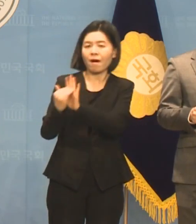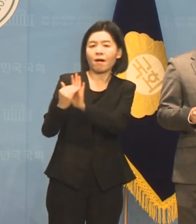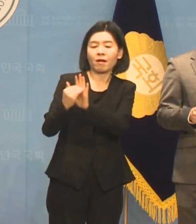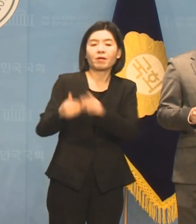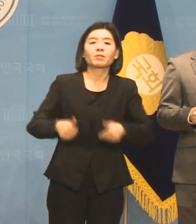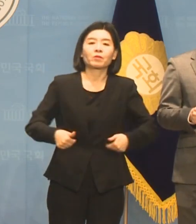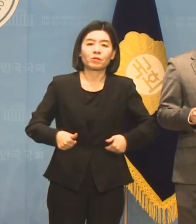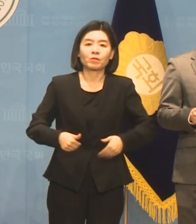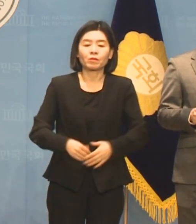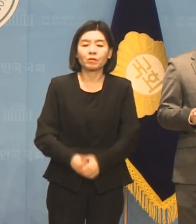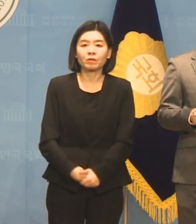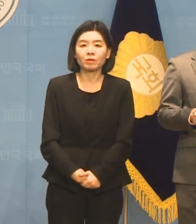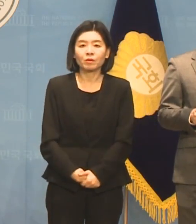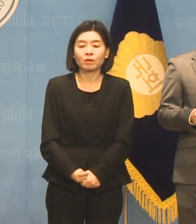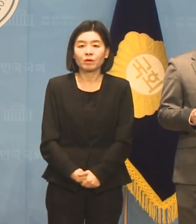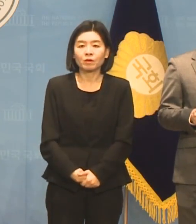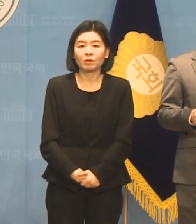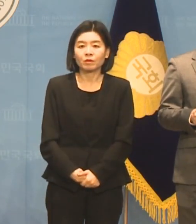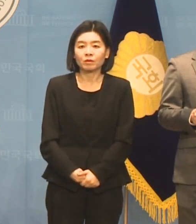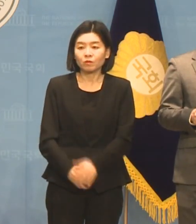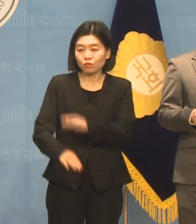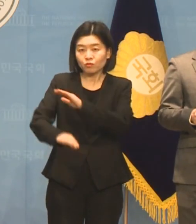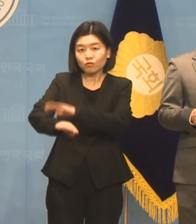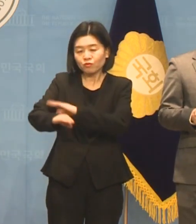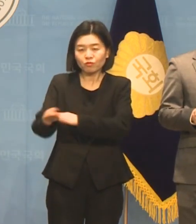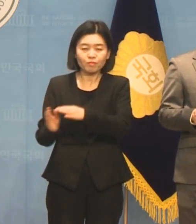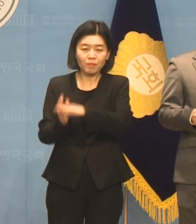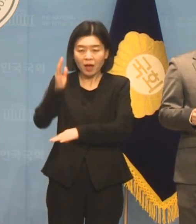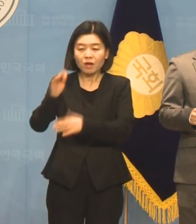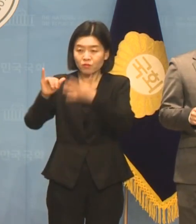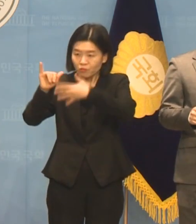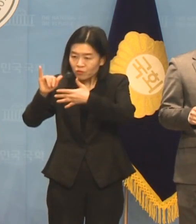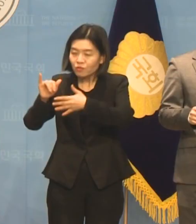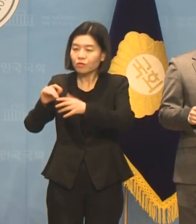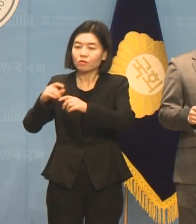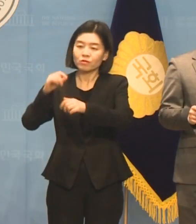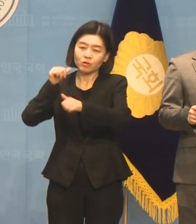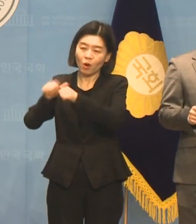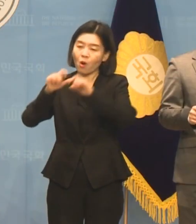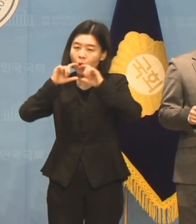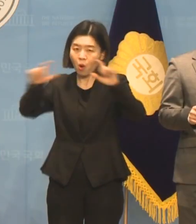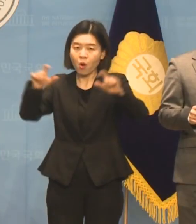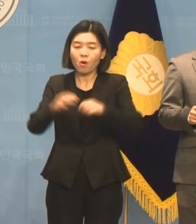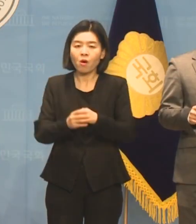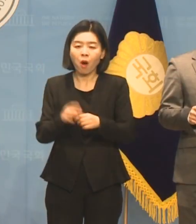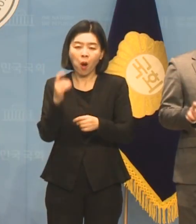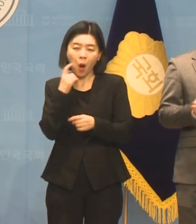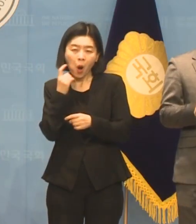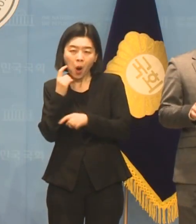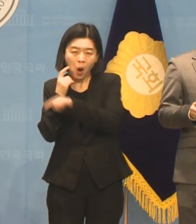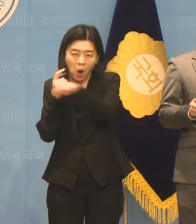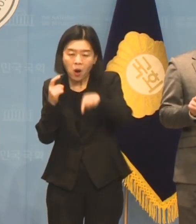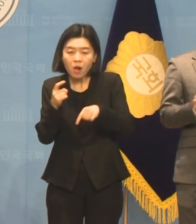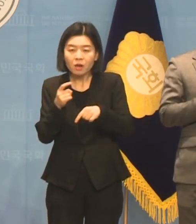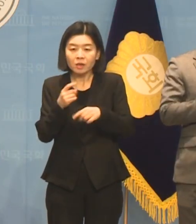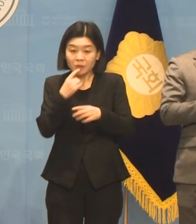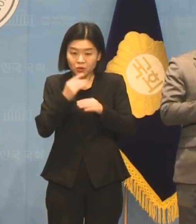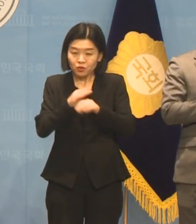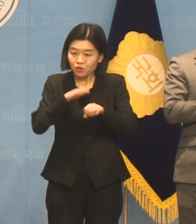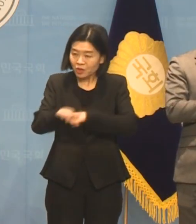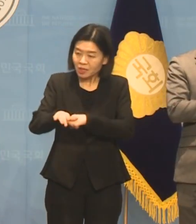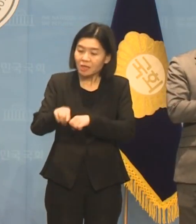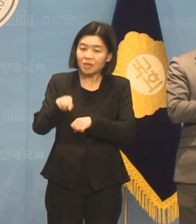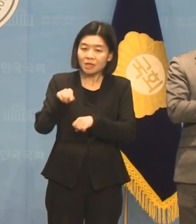합니다. 극우 유튜버들에게도 경고합니다. 허위 조작 감시단은 민주주의를 훼손하는 폭력적 선동에 대해서 끝까지